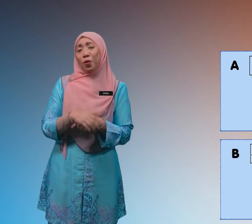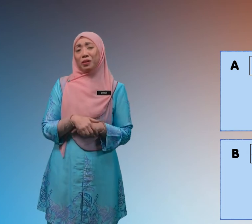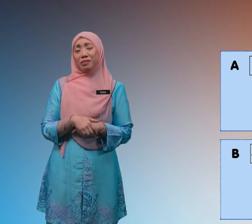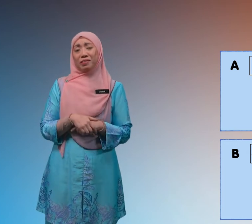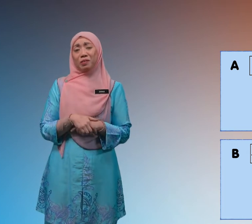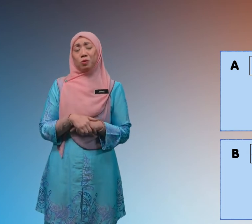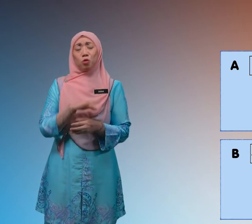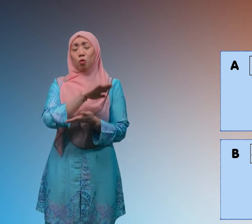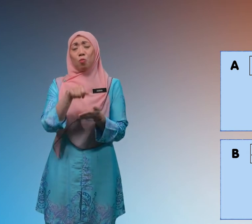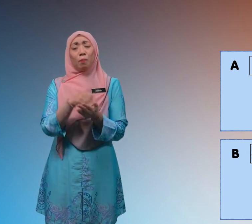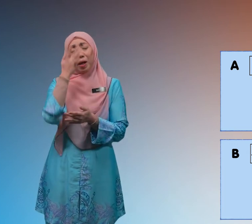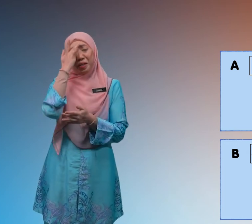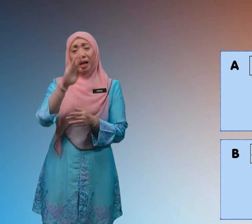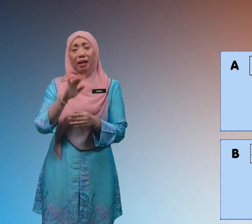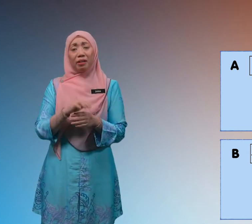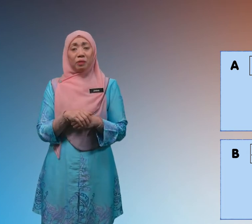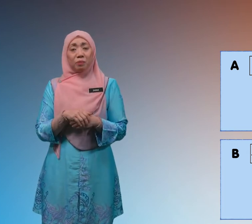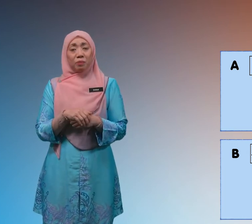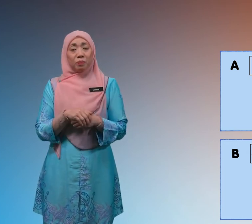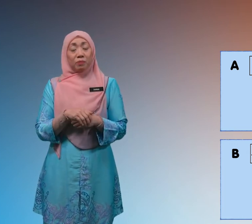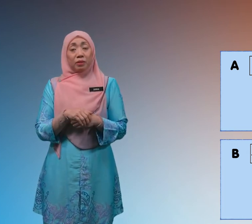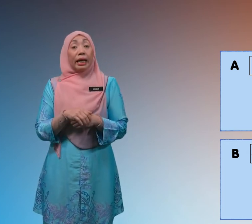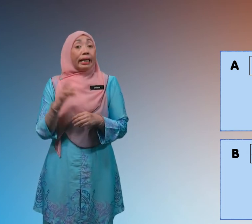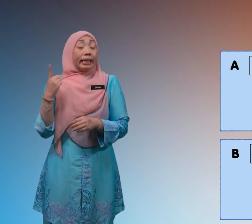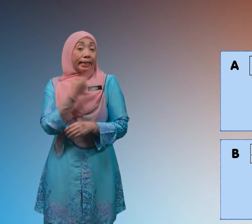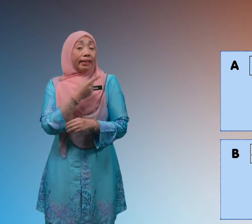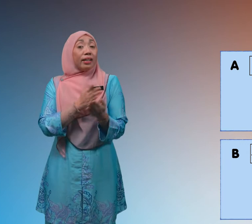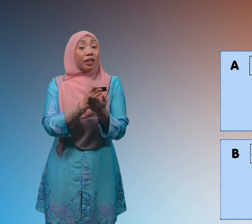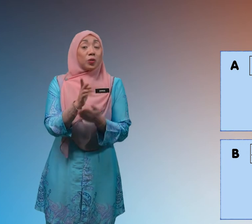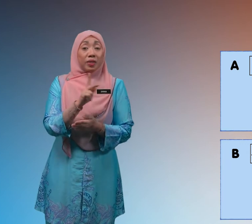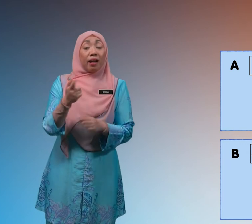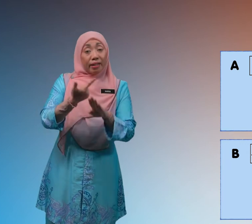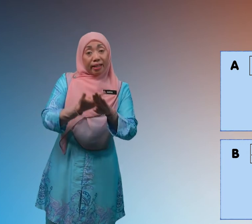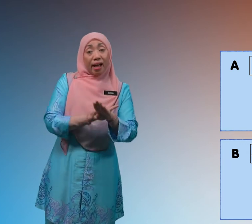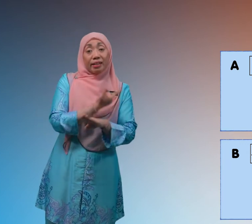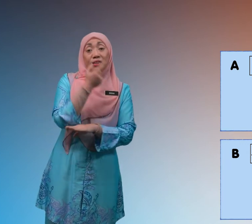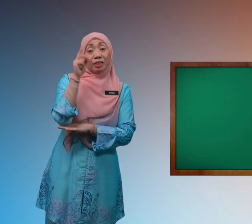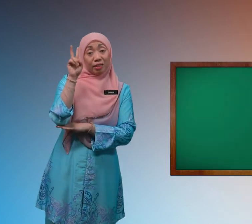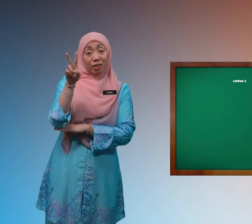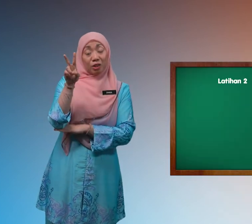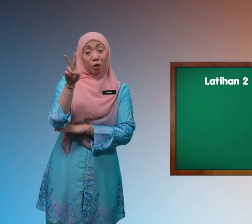Betul. Semua pandai. Kita teruskan latihan dua.